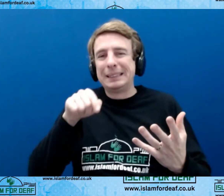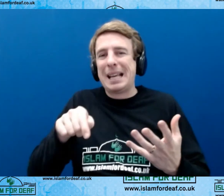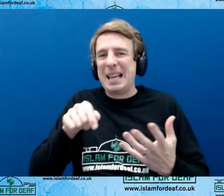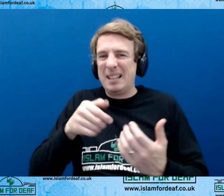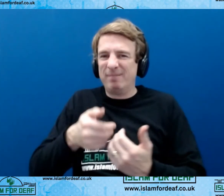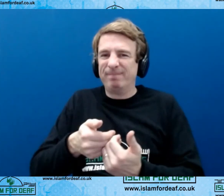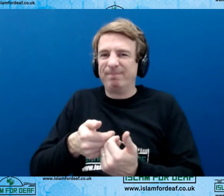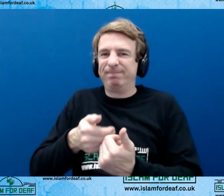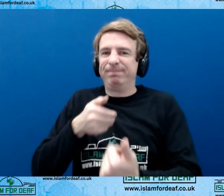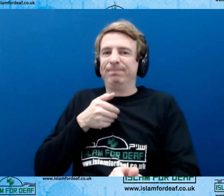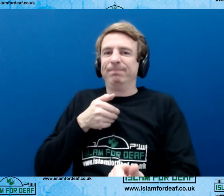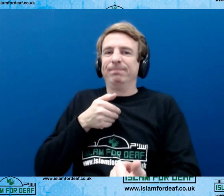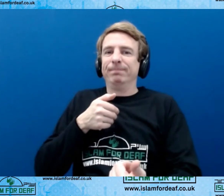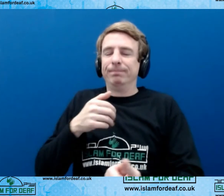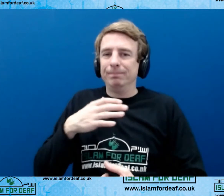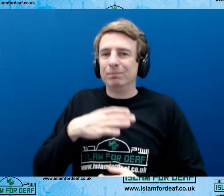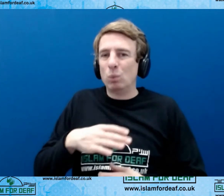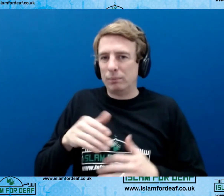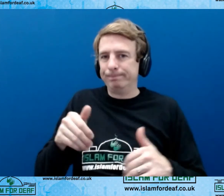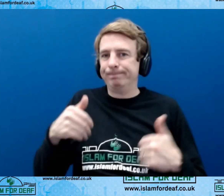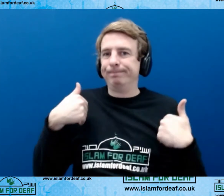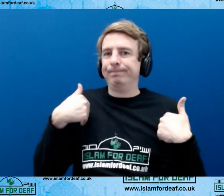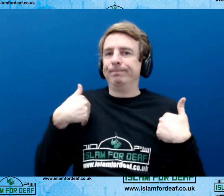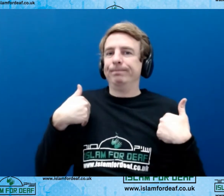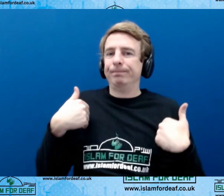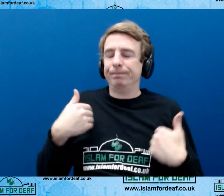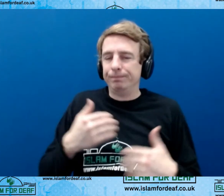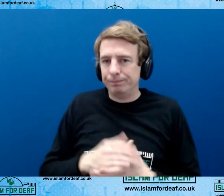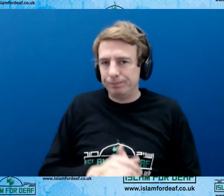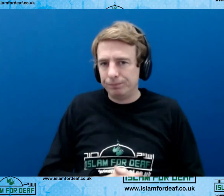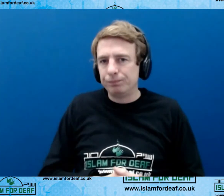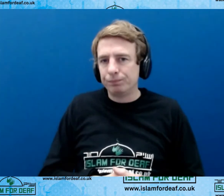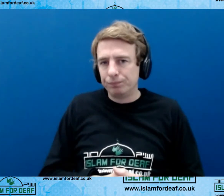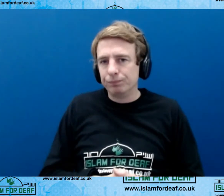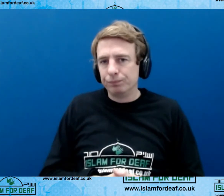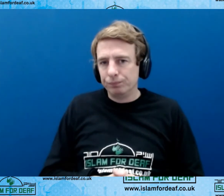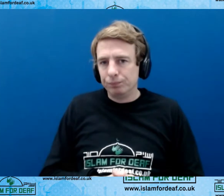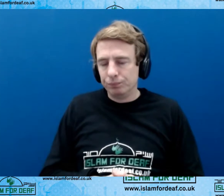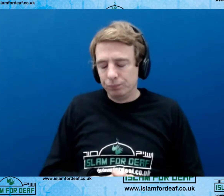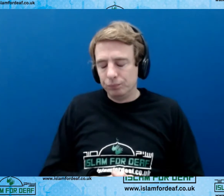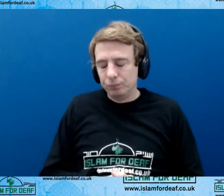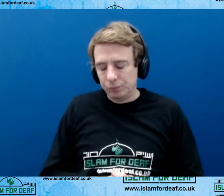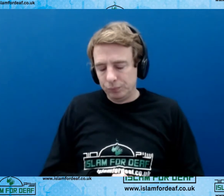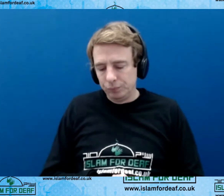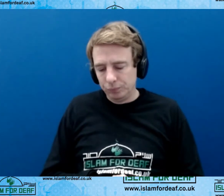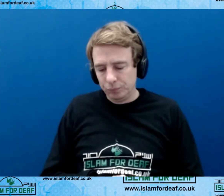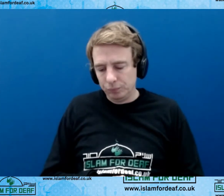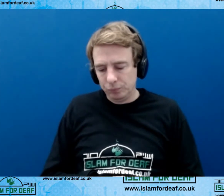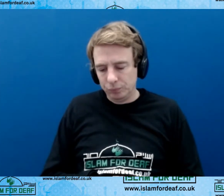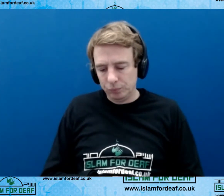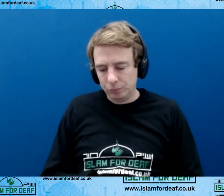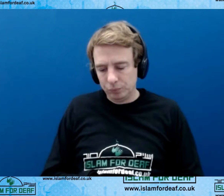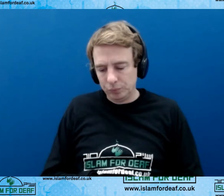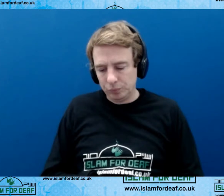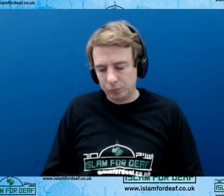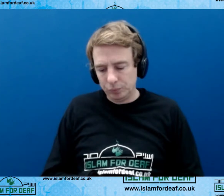عجزوا يعني ورأوا دين الله ينتشر جاءوا يفاوضون النبي عليه الصلاة